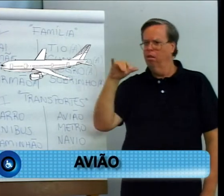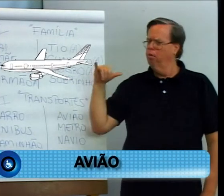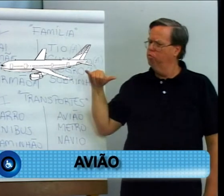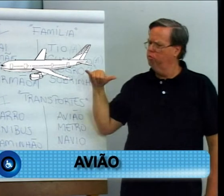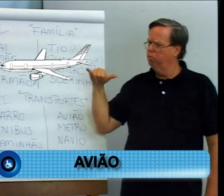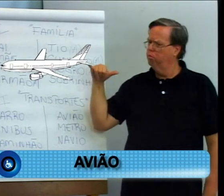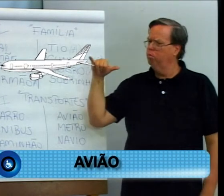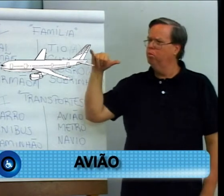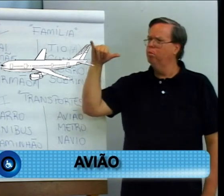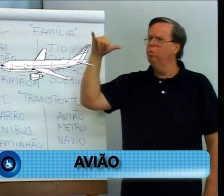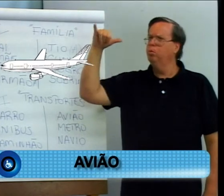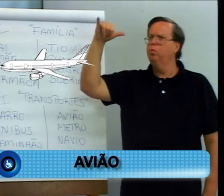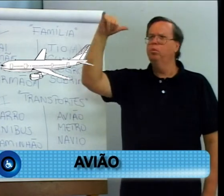Avião. Avião.